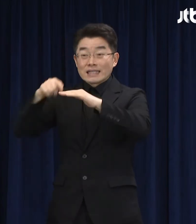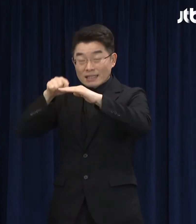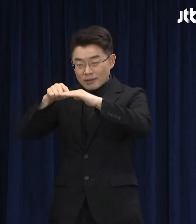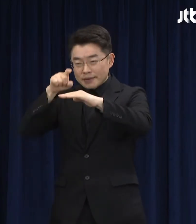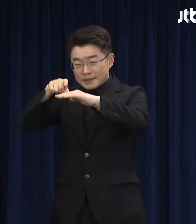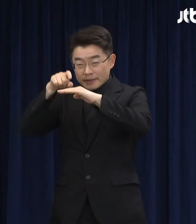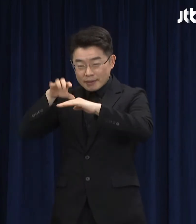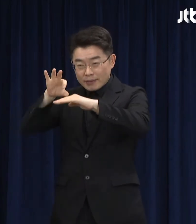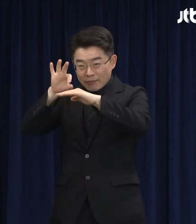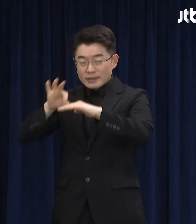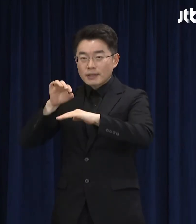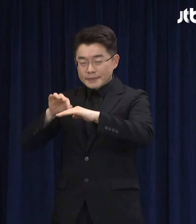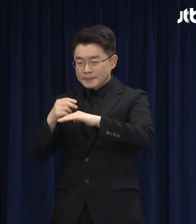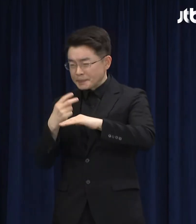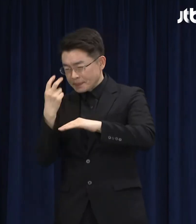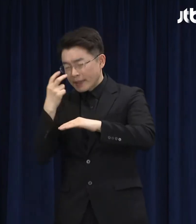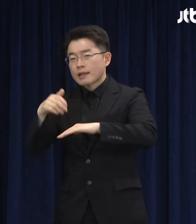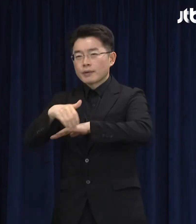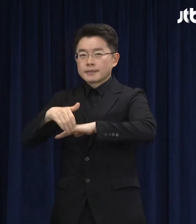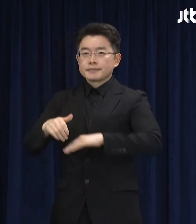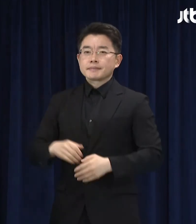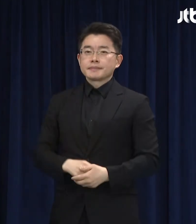예정입니다.